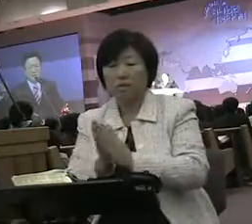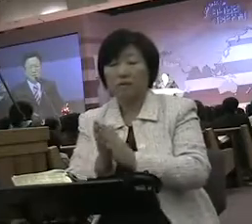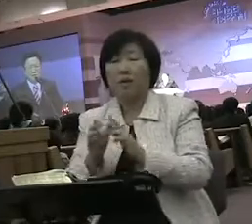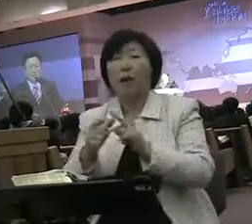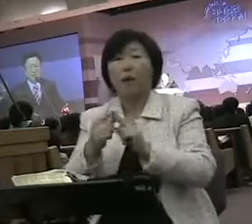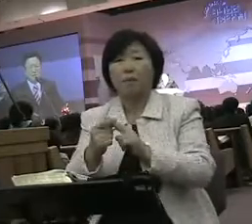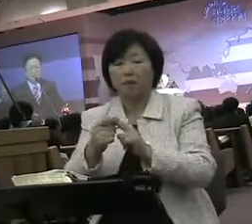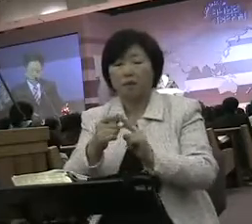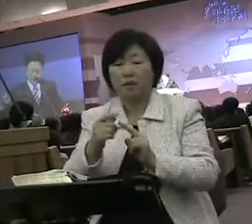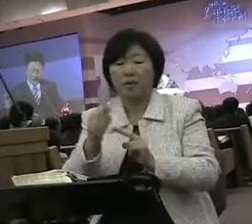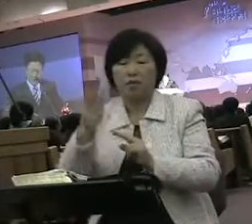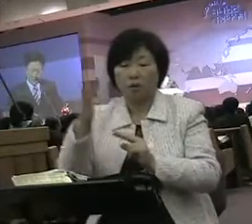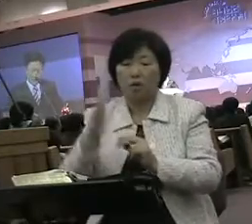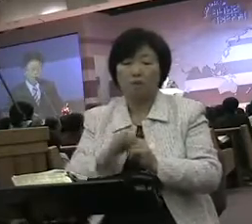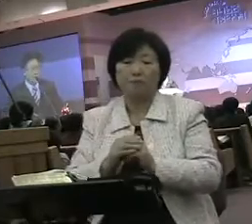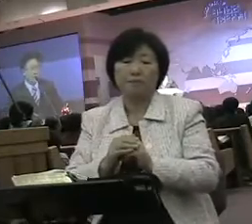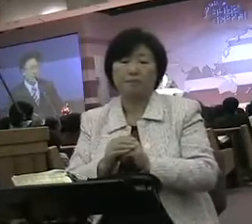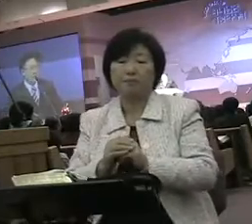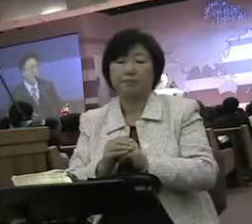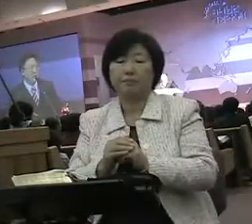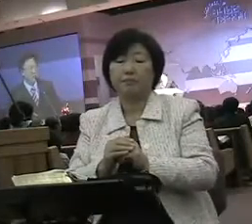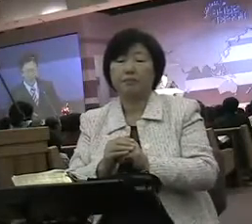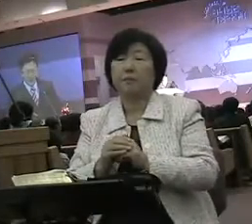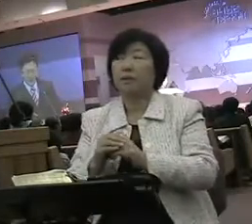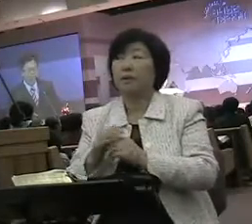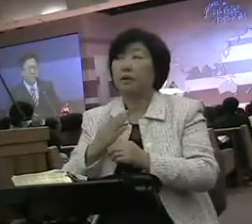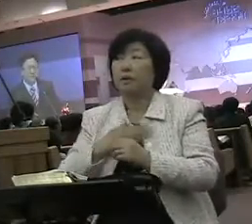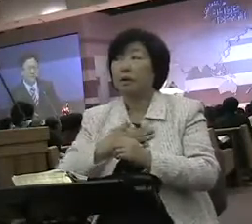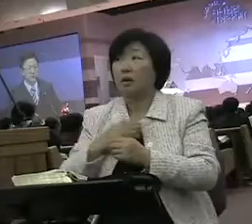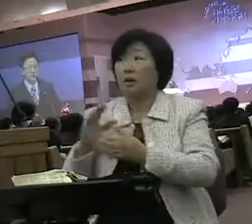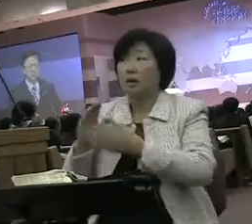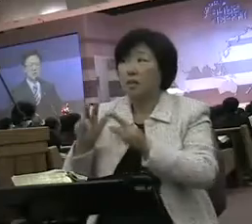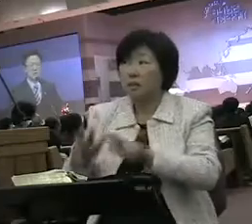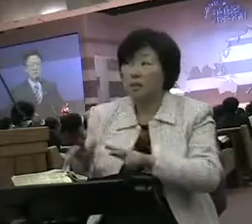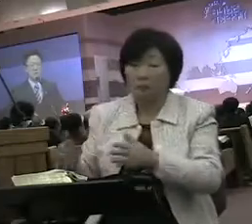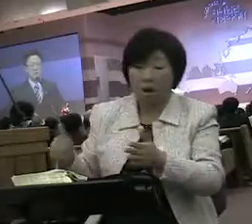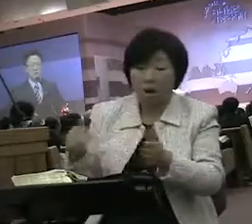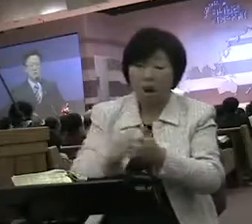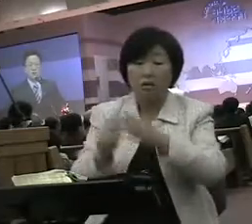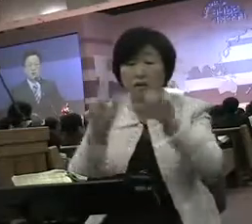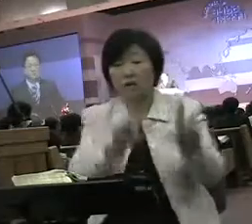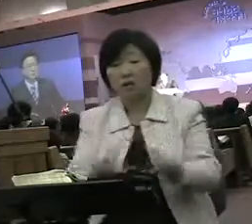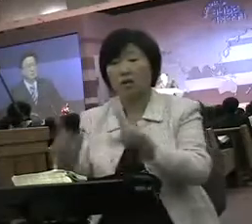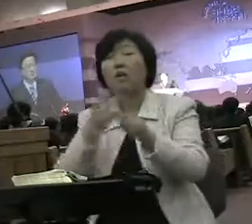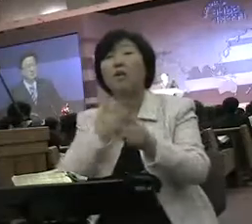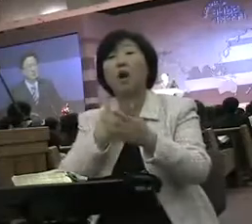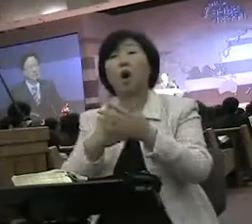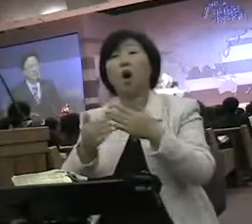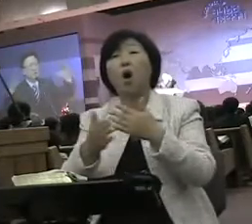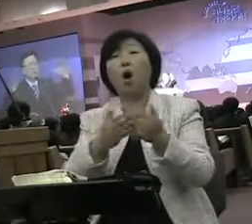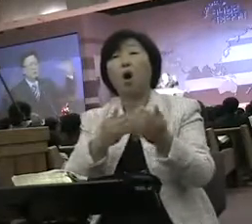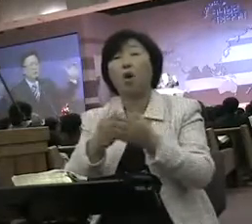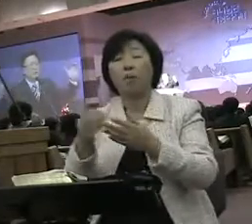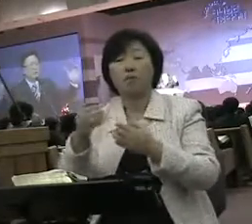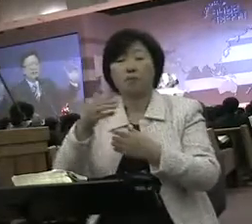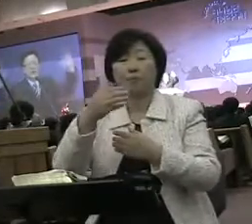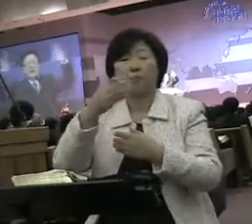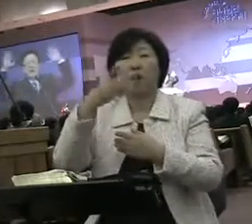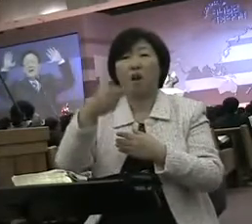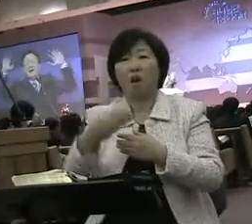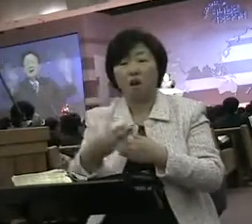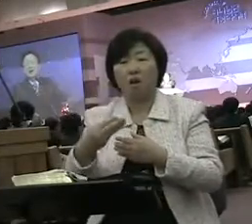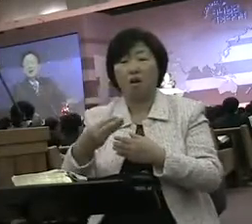되는 것입니다. 내 지금까지 살아왔던 경험의 틀이 있습니다. 내 사고의 틀이 있습니다. 내 선입관이